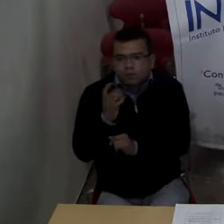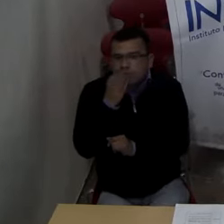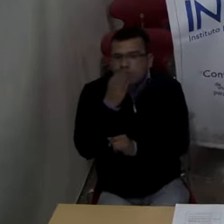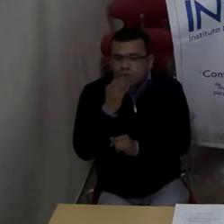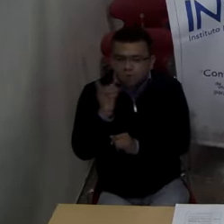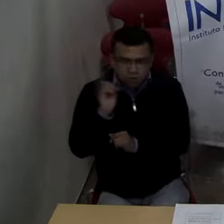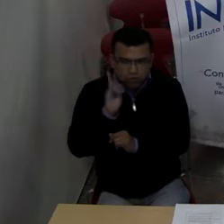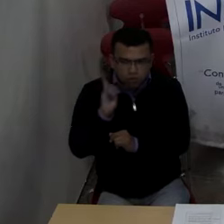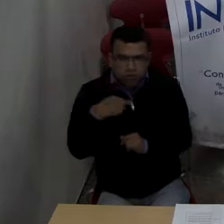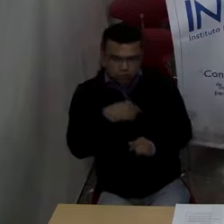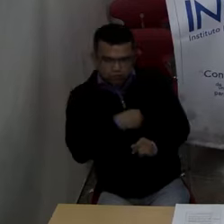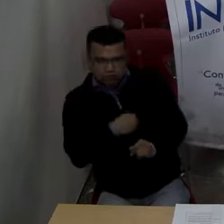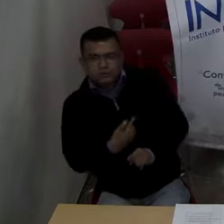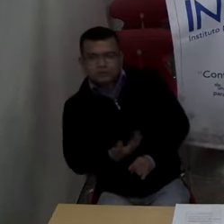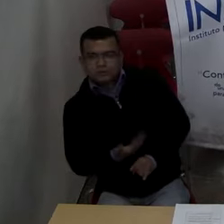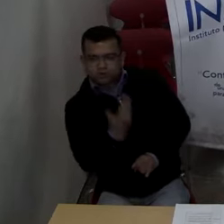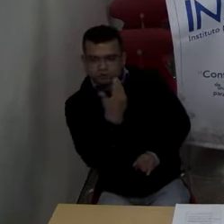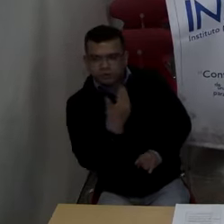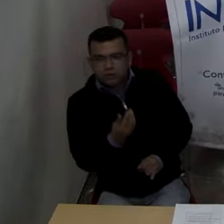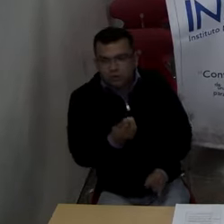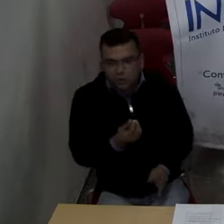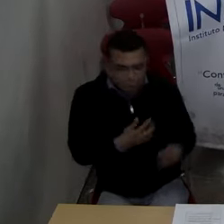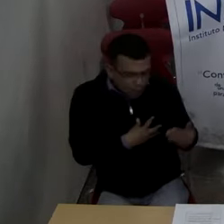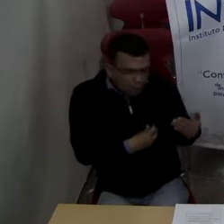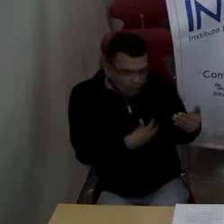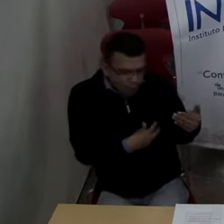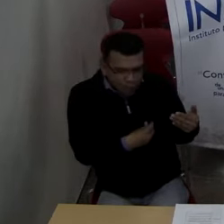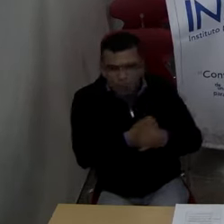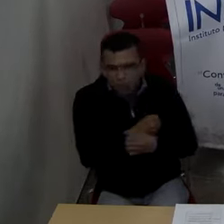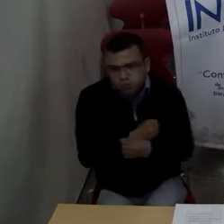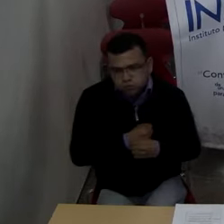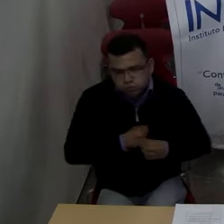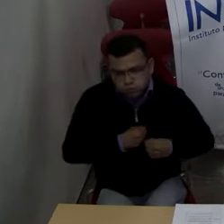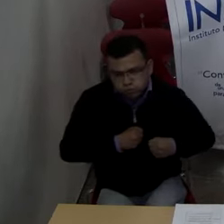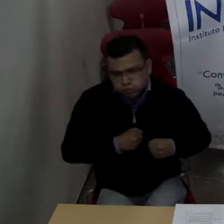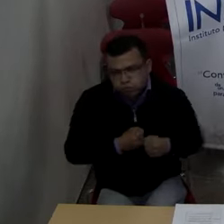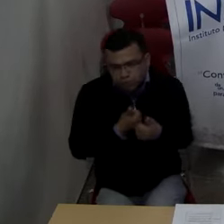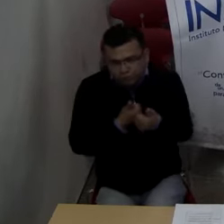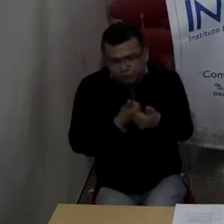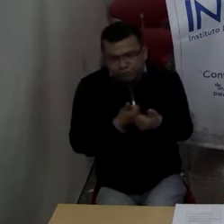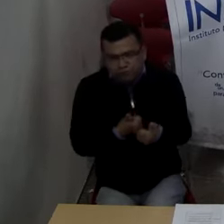ese momento en que yo comparto con mi hijo,